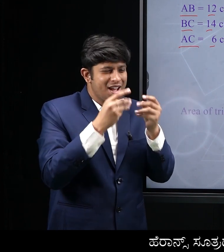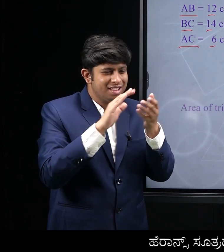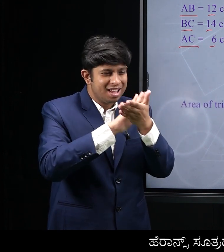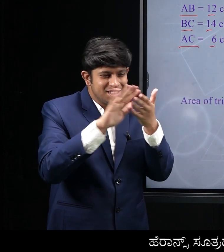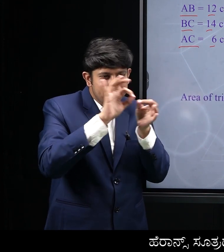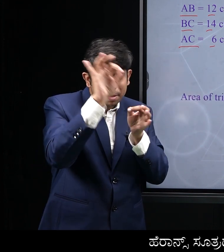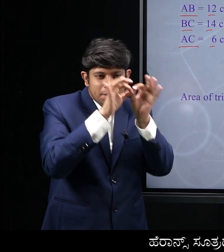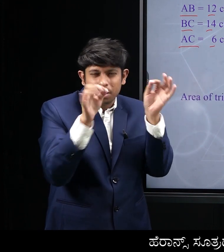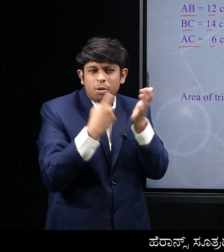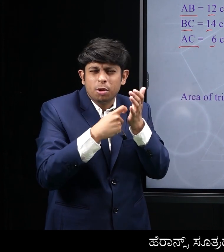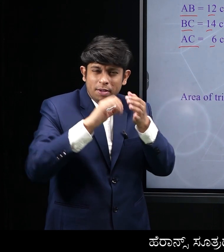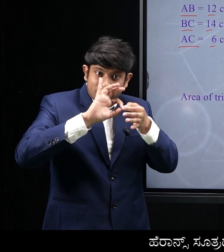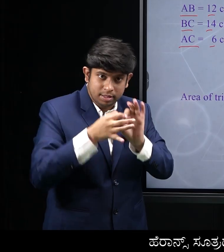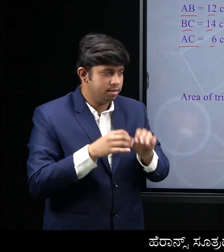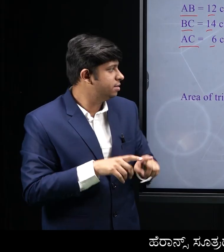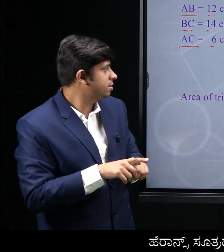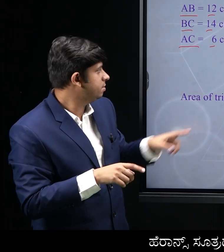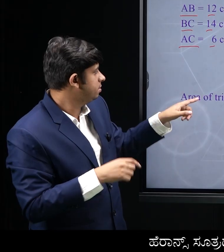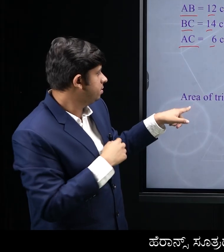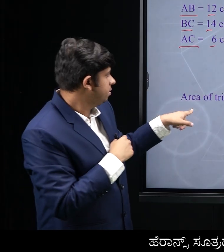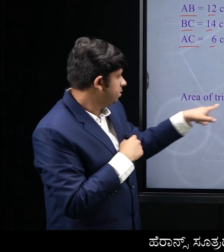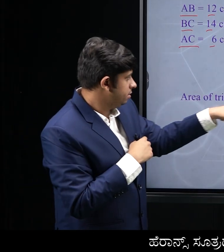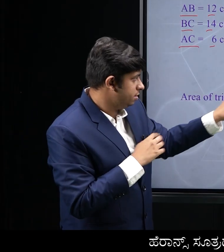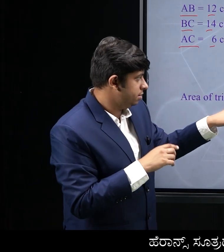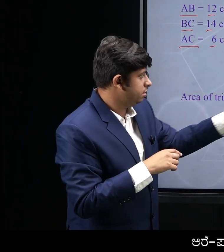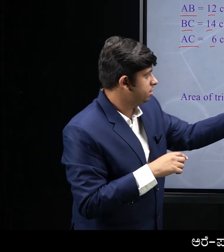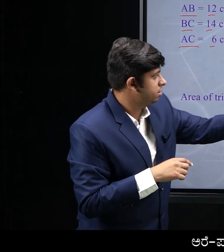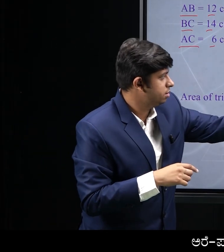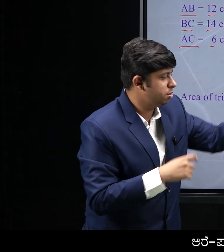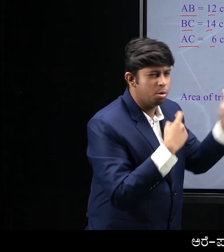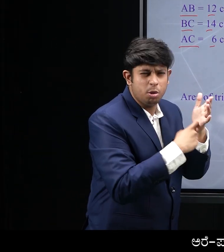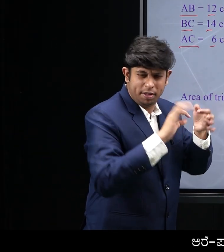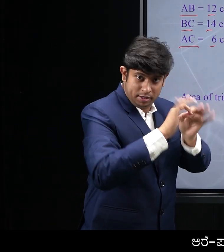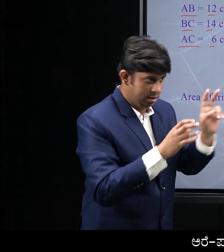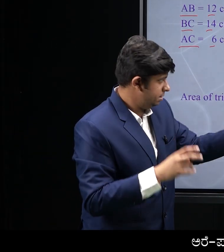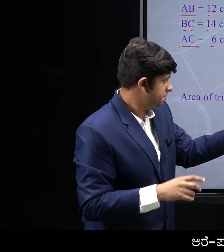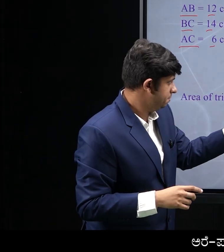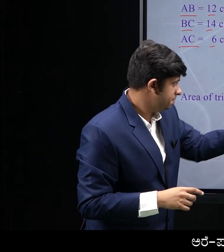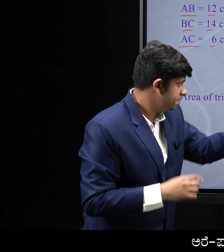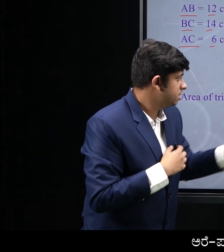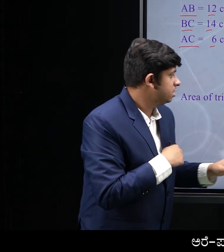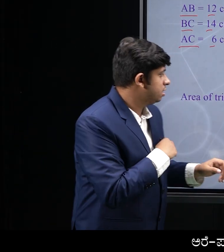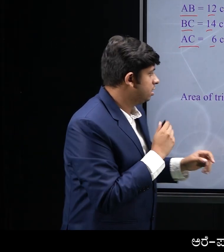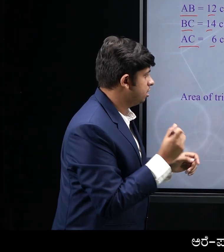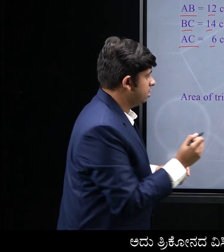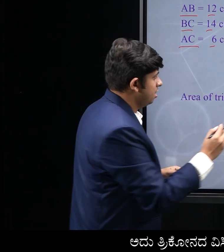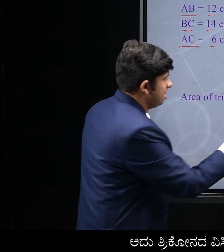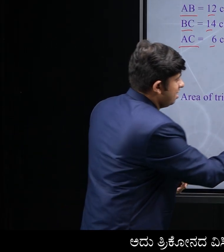ಹೆರಾನ್ಸ್ ಸೂತ್ರದಲ್ಲಿ ಎಸ್ ಮೌಲ್ಯದ ಪರ್ಯಾಯವಾಗಿರುವ ಅರೆ ಪರಿಧಿಯನ್ನು ಕಂಡುಕೊಂಡ ನಂತರ ಅದು